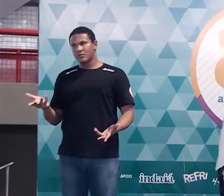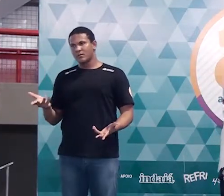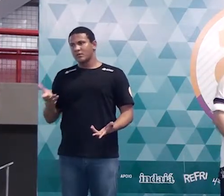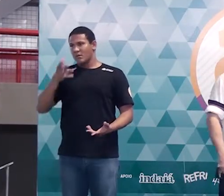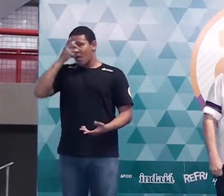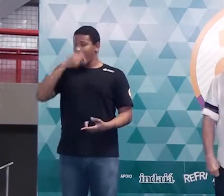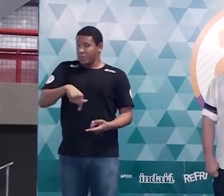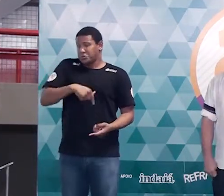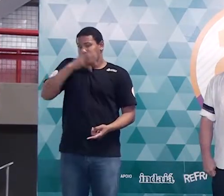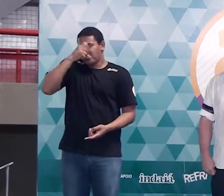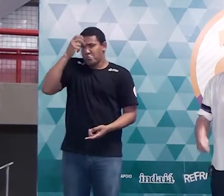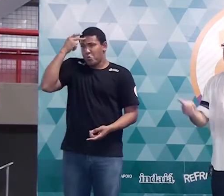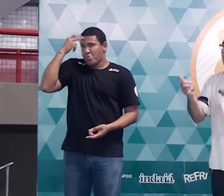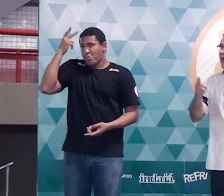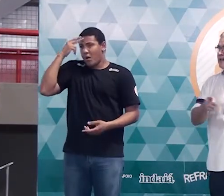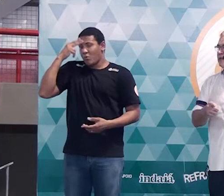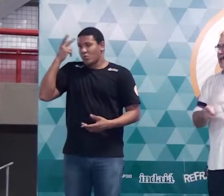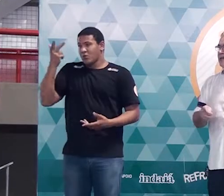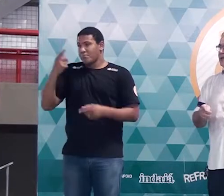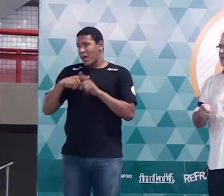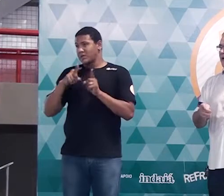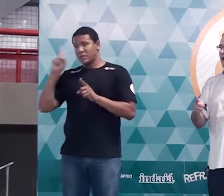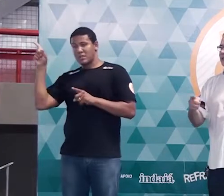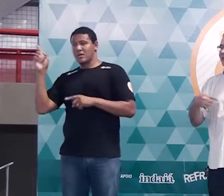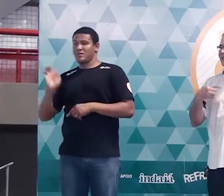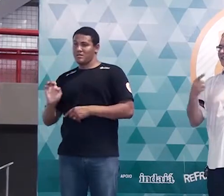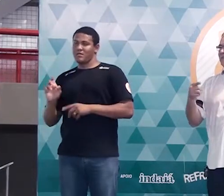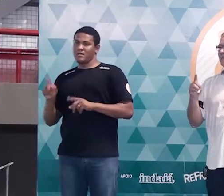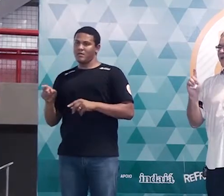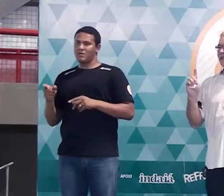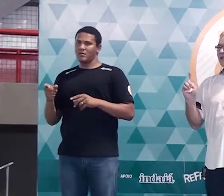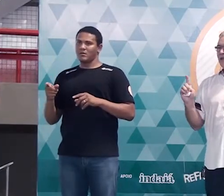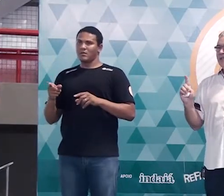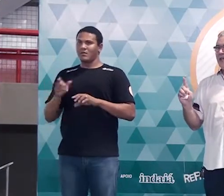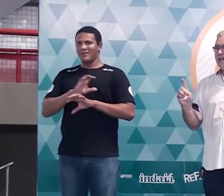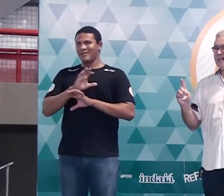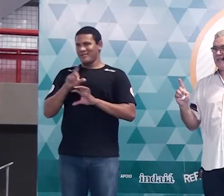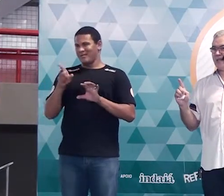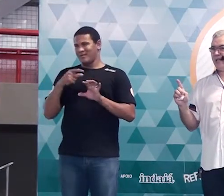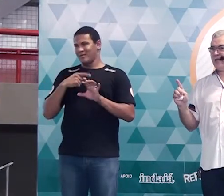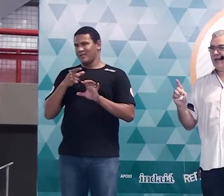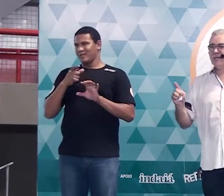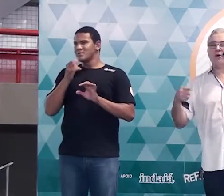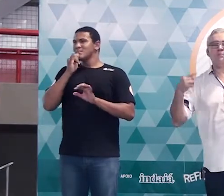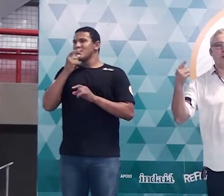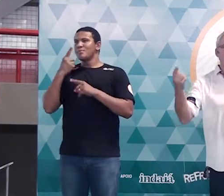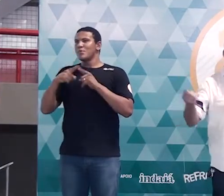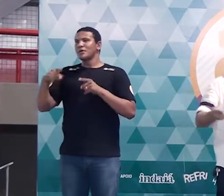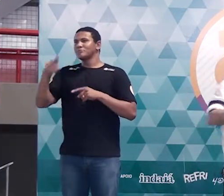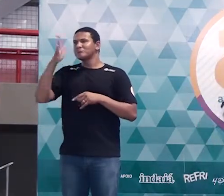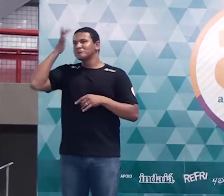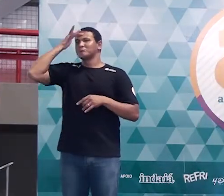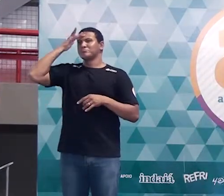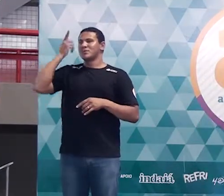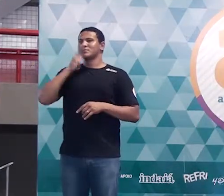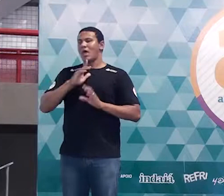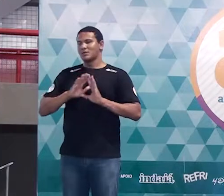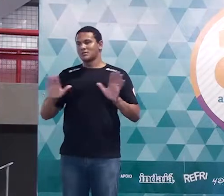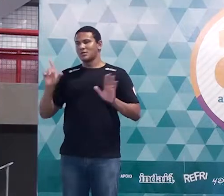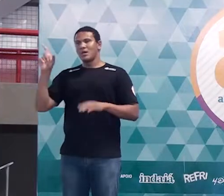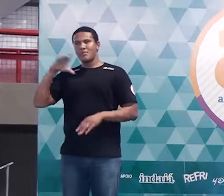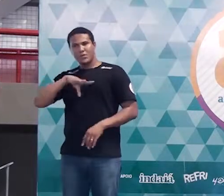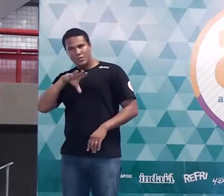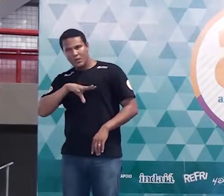galinha assada. Isso é regionalismo. Eu gosto desses exemplos porque a gente não esquece, tá certo? Então, em Portugal, em qualquer